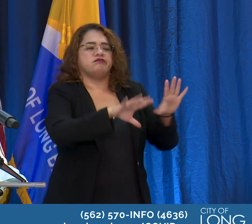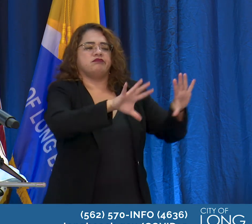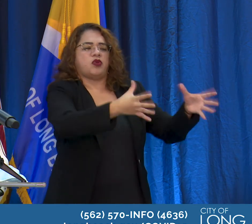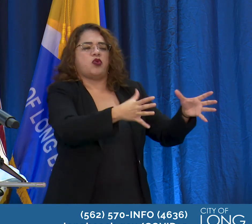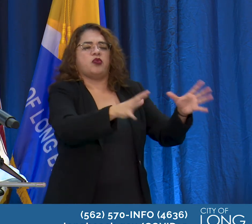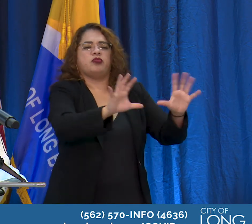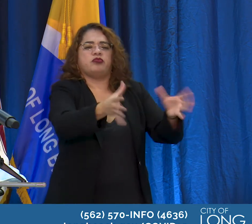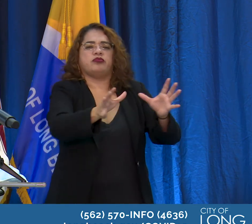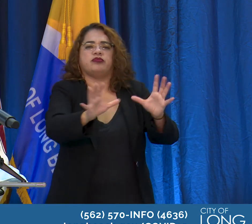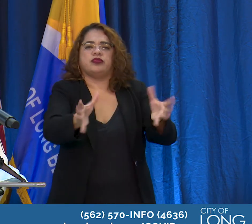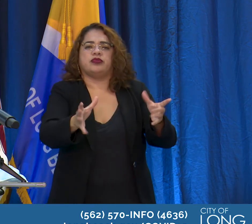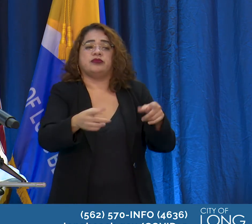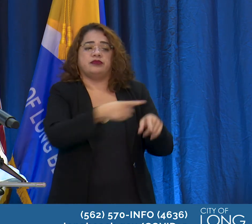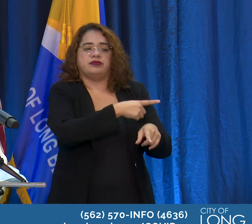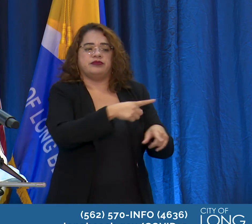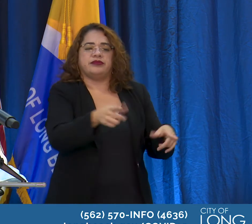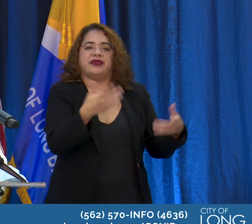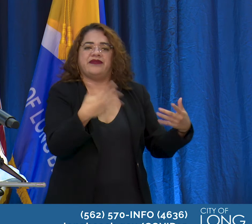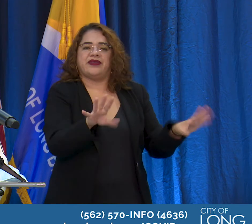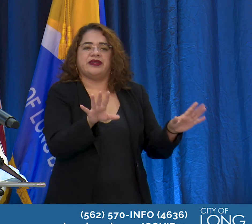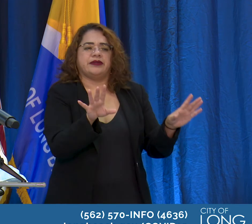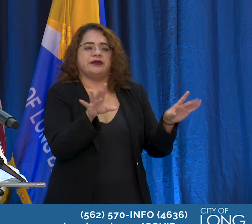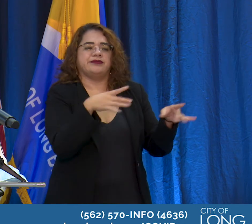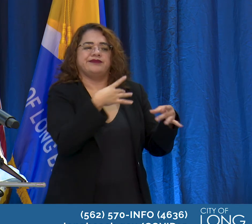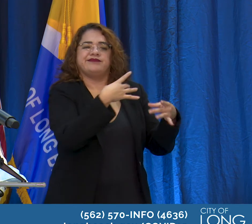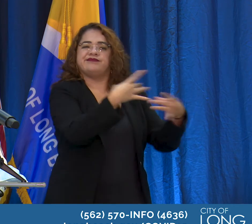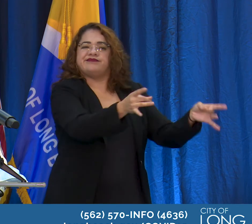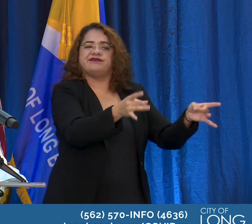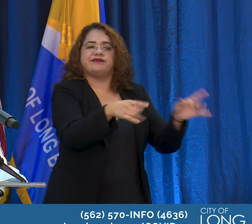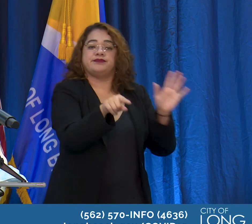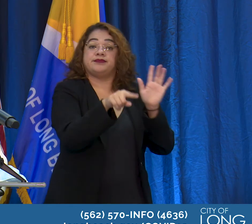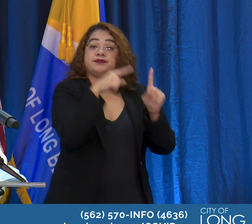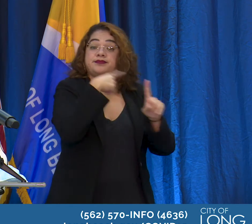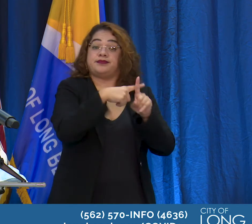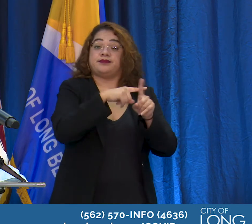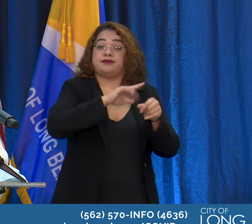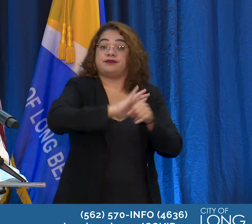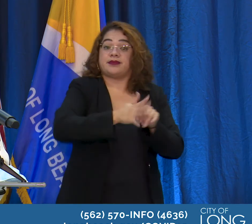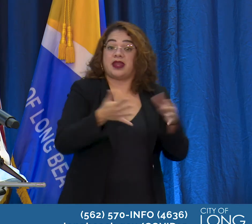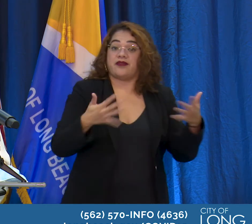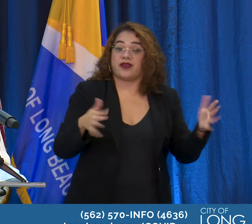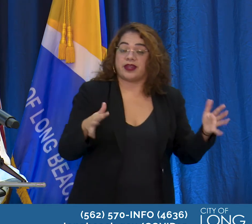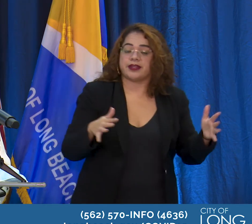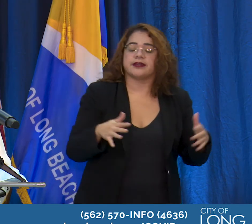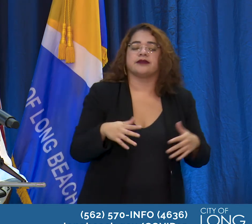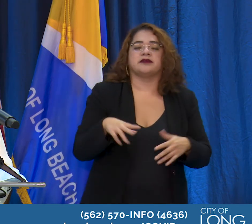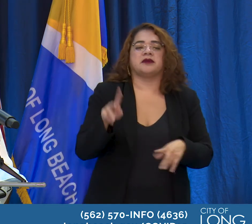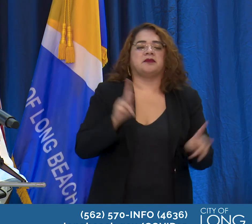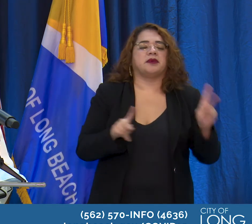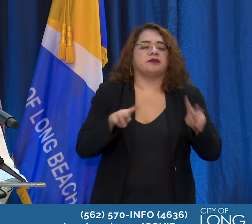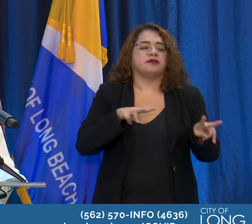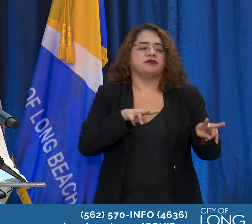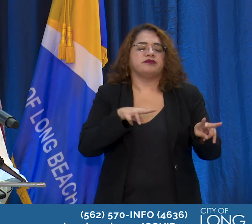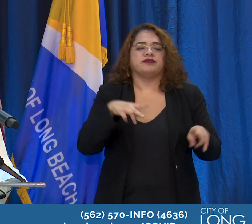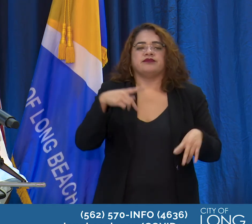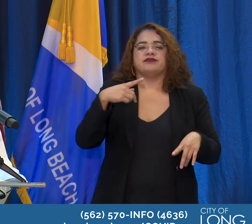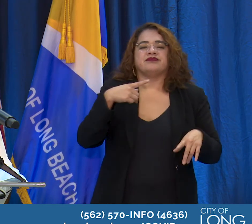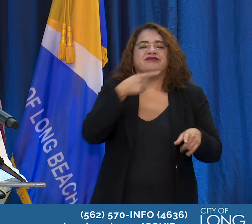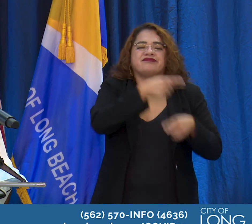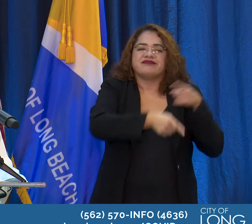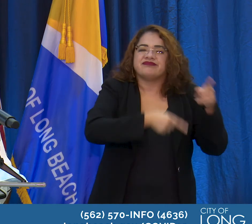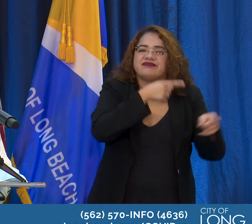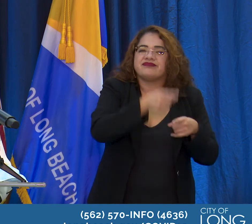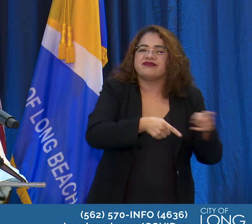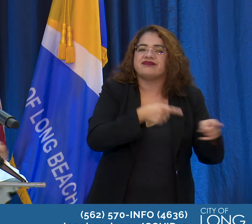los demás. Por ejemplo, el estigma y la discriminación pueden ocurrir cuando las personas vinculan una